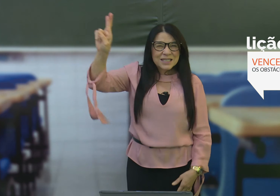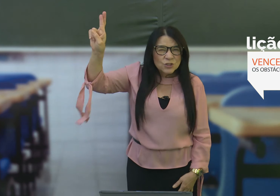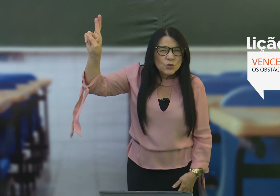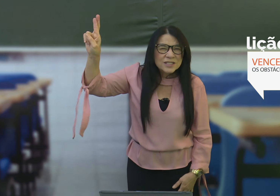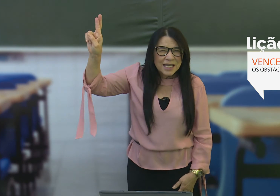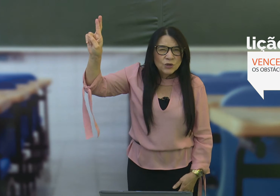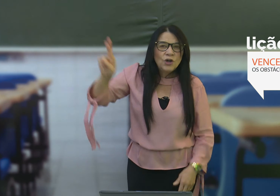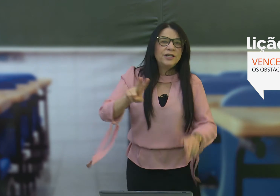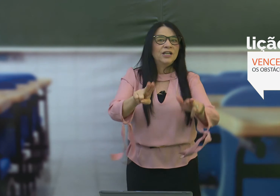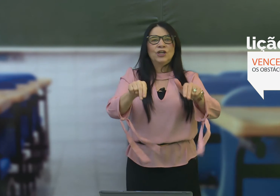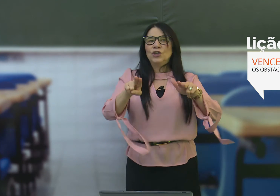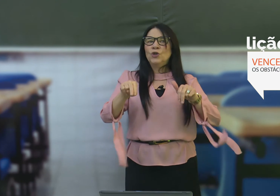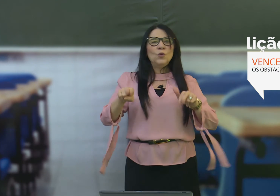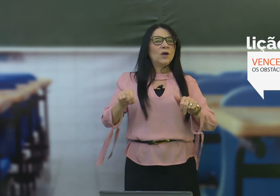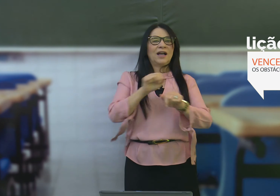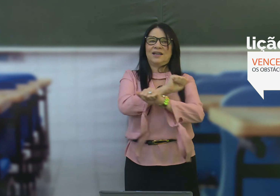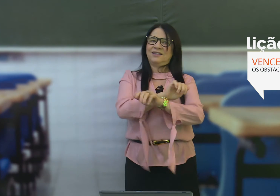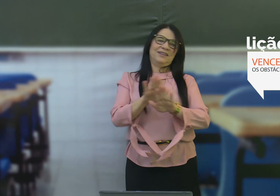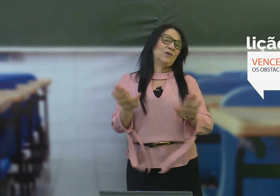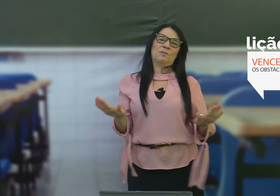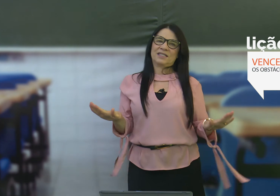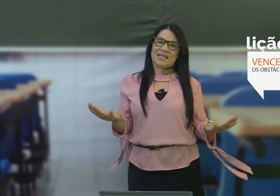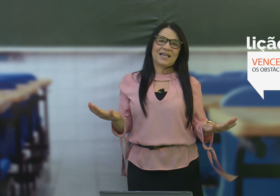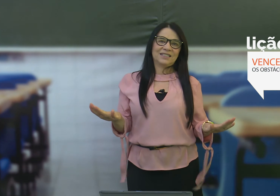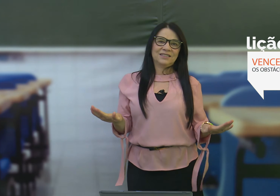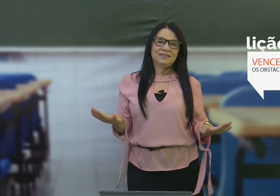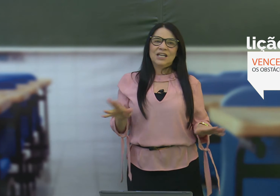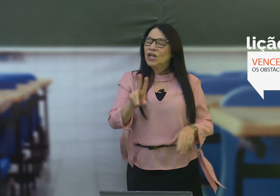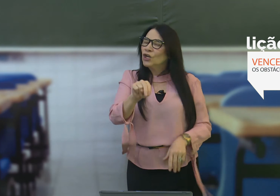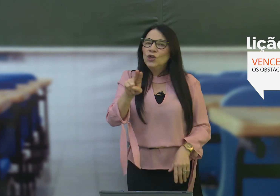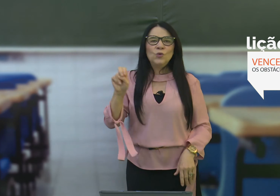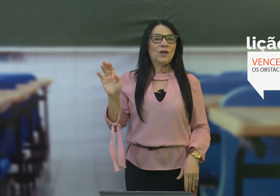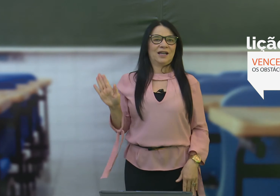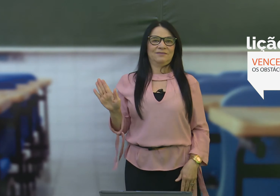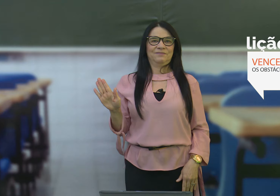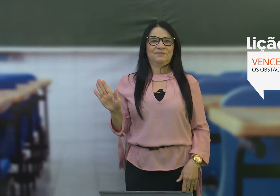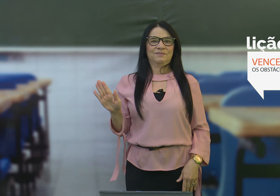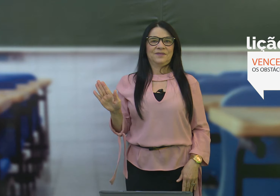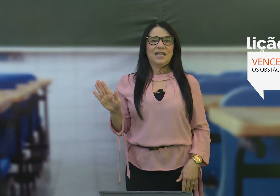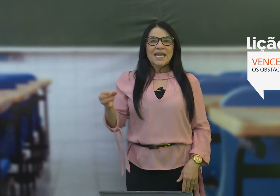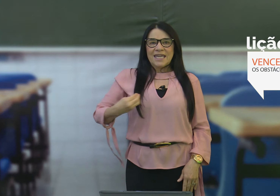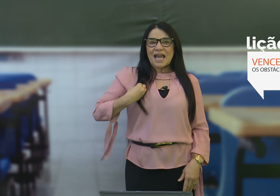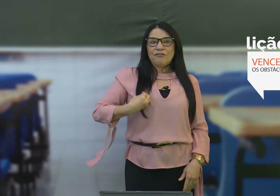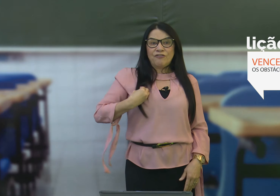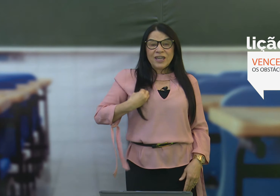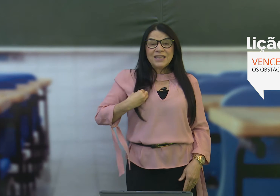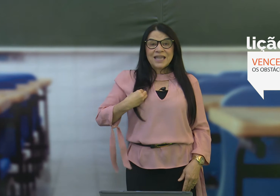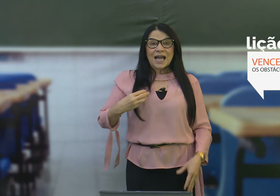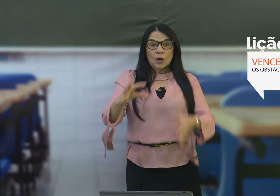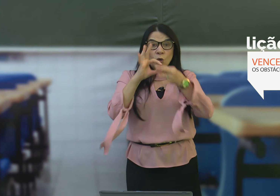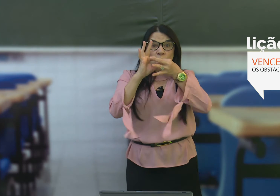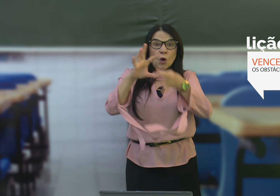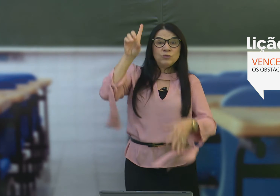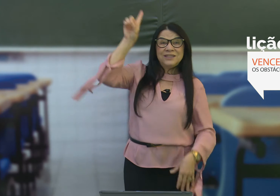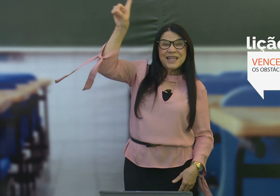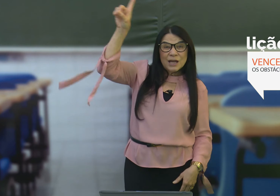do Senhor, nunca irão passar. Nunca. E a vida com